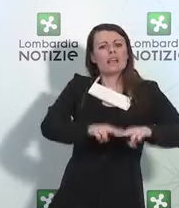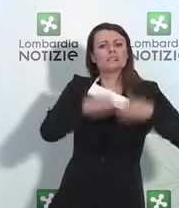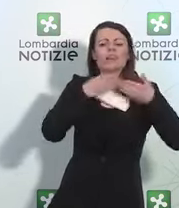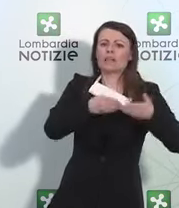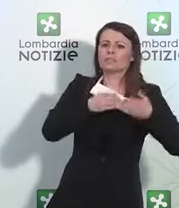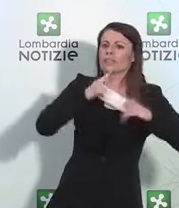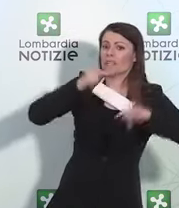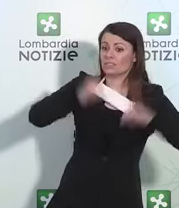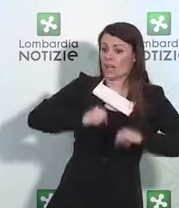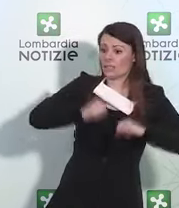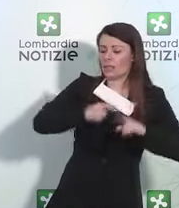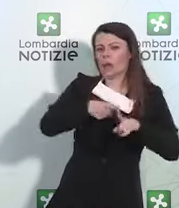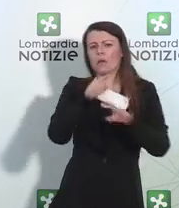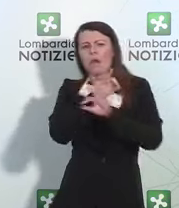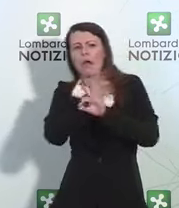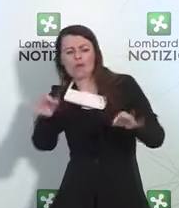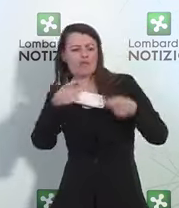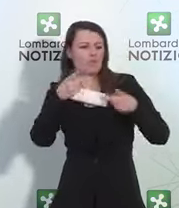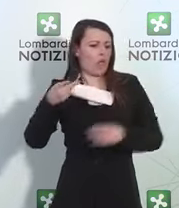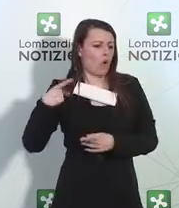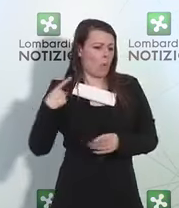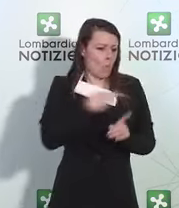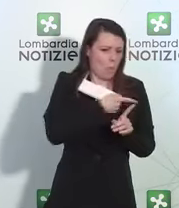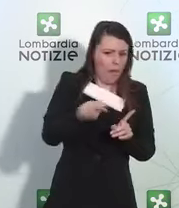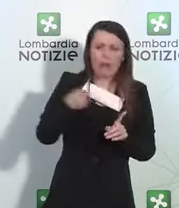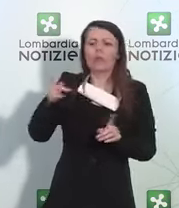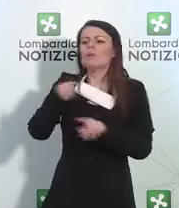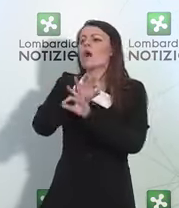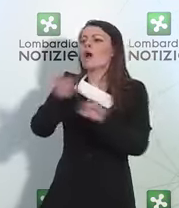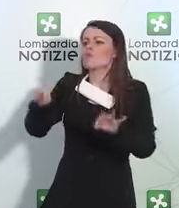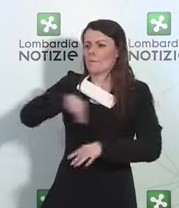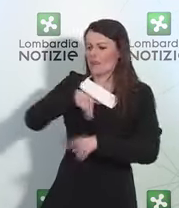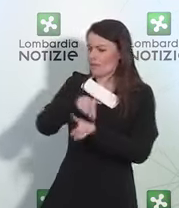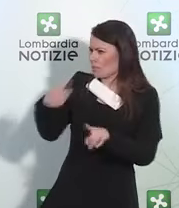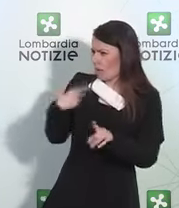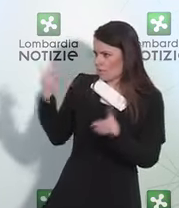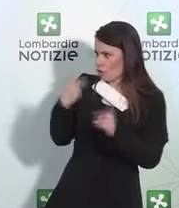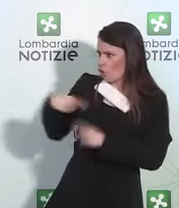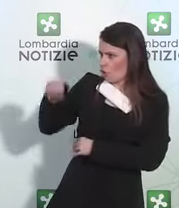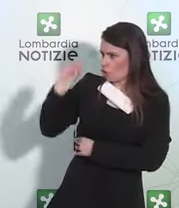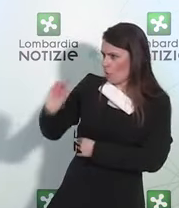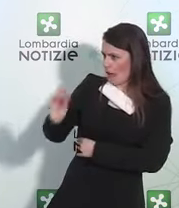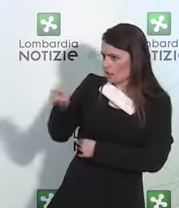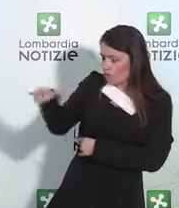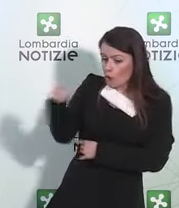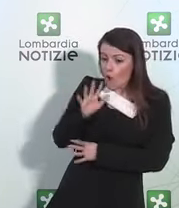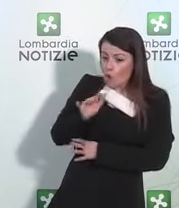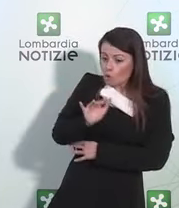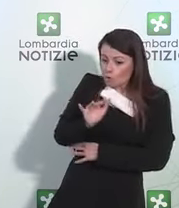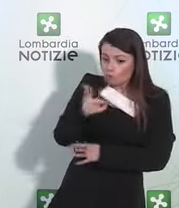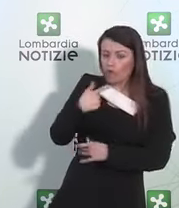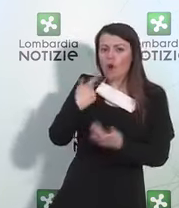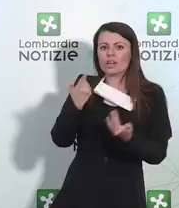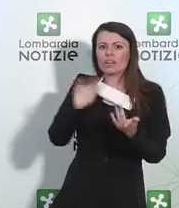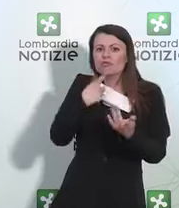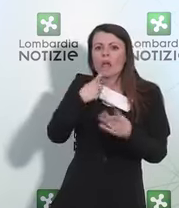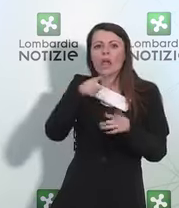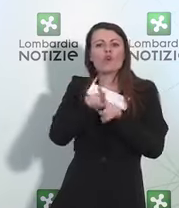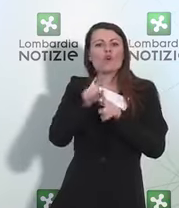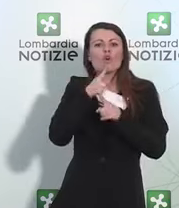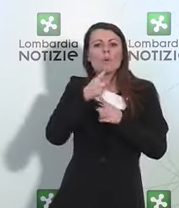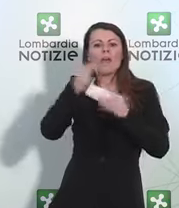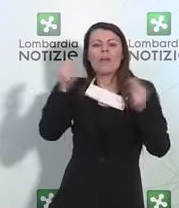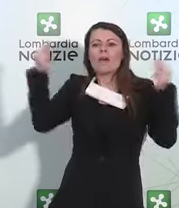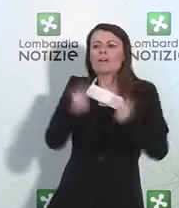alcune comunali poi sono private ma io voglio capire da voi ma voi ogni giorno lo ricevete un report da loro per capire come sta andando lì